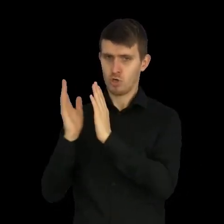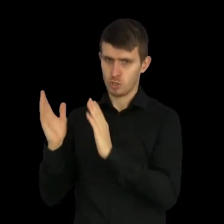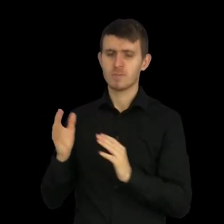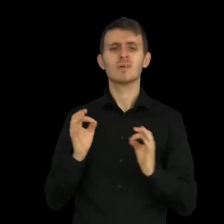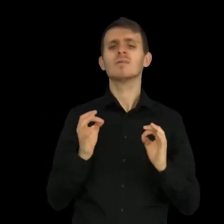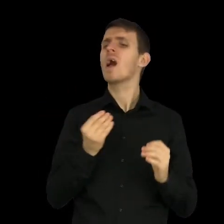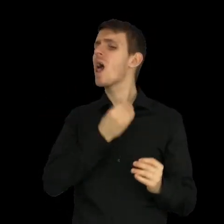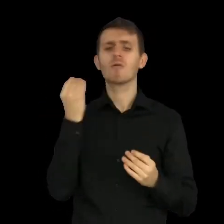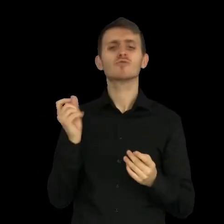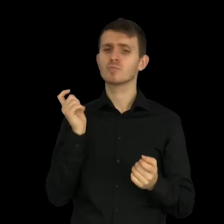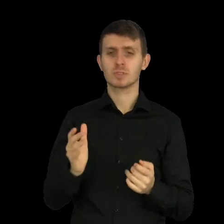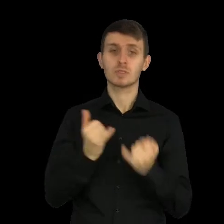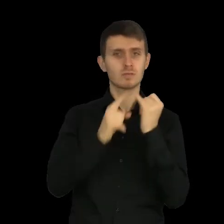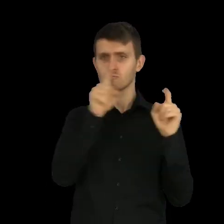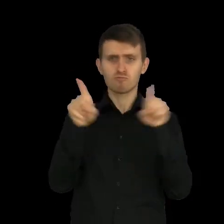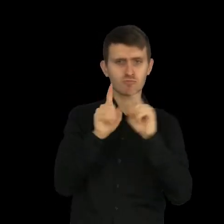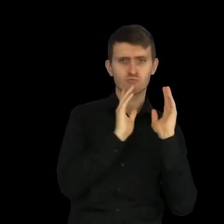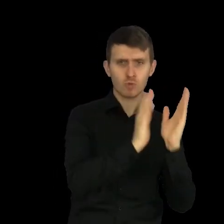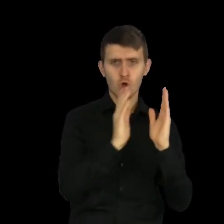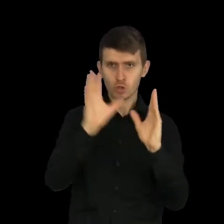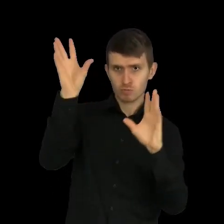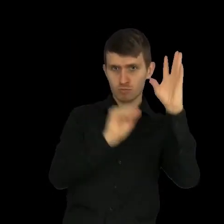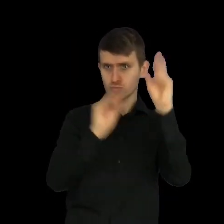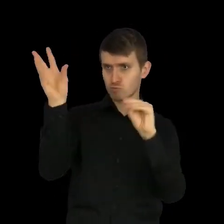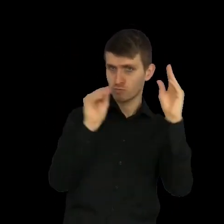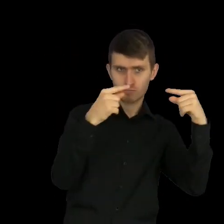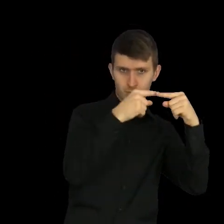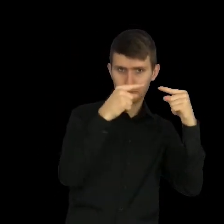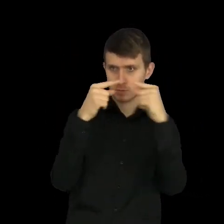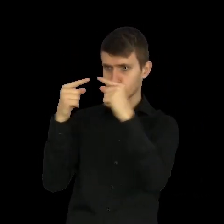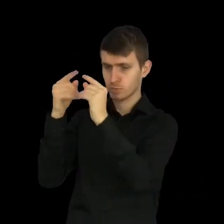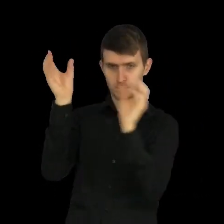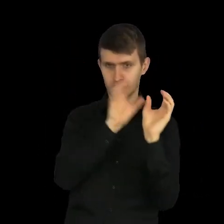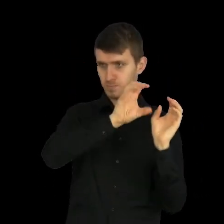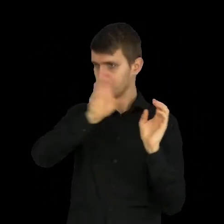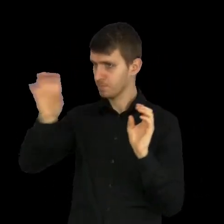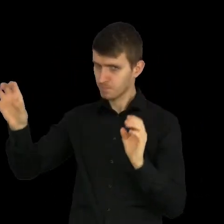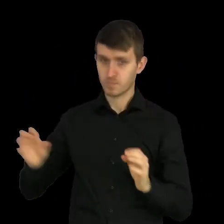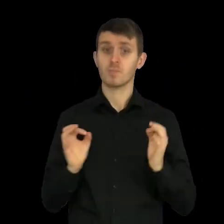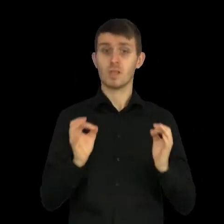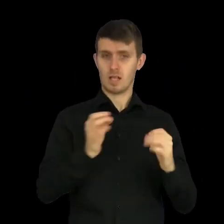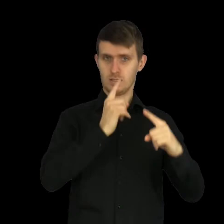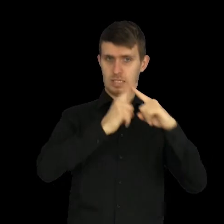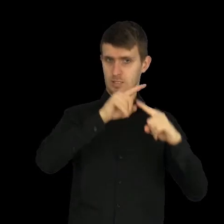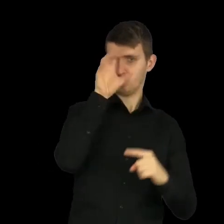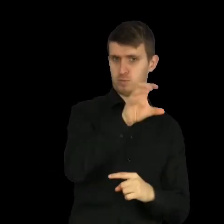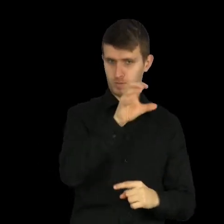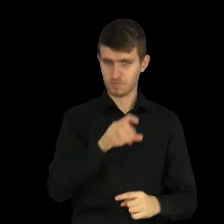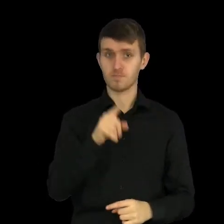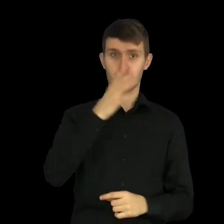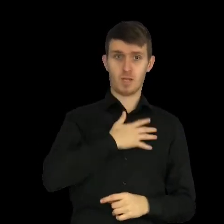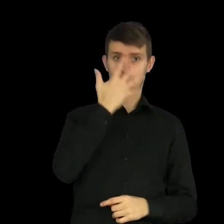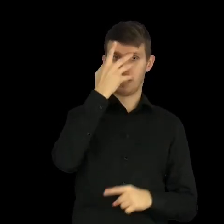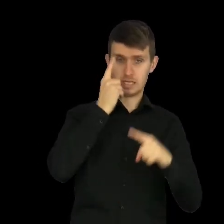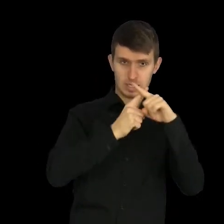Zróbmy to krok po kroku. Łatwiej będzie, jeśli najpierw posortujemy to wyrażenie. Najpierw składniki z x.